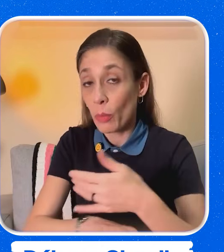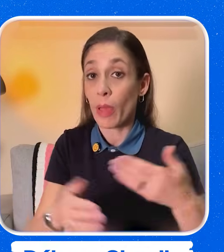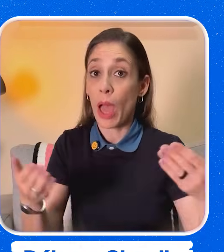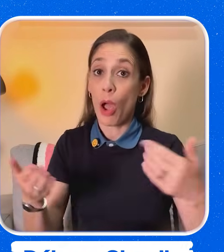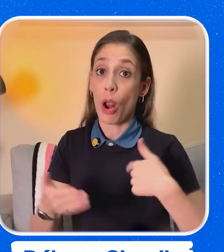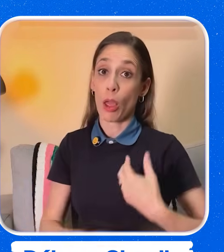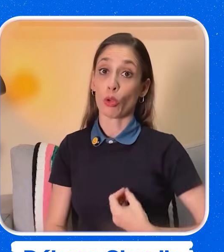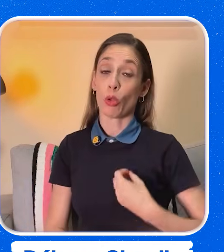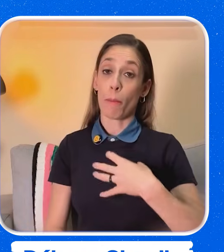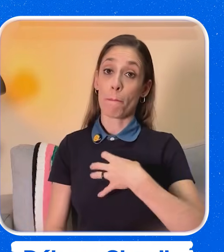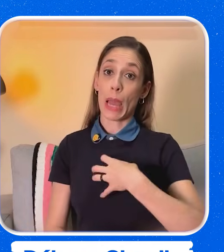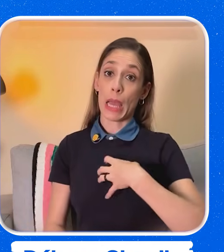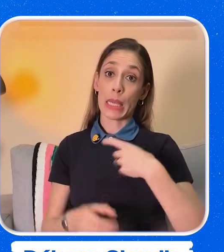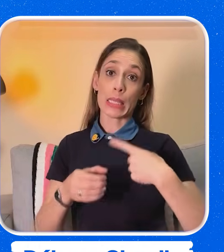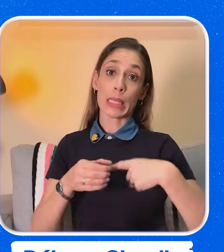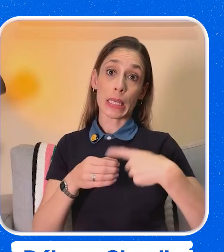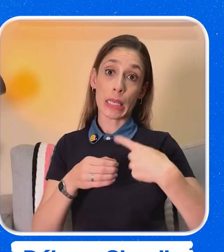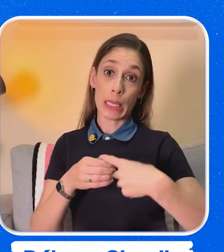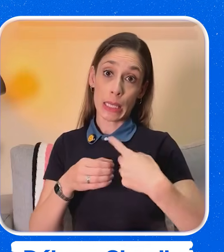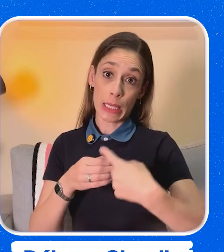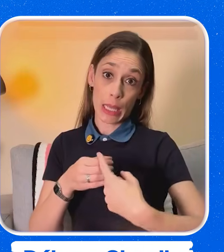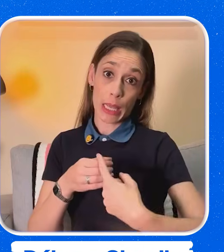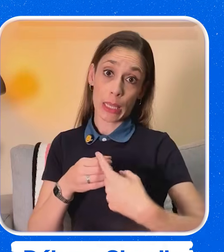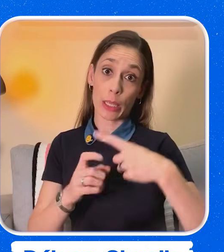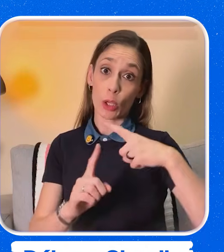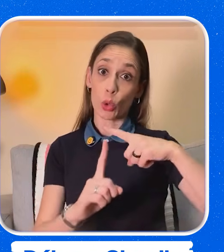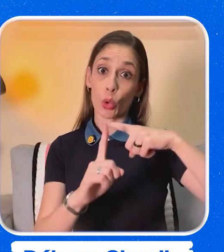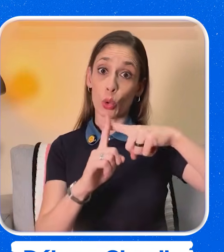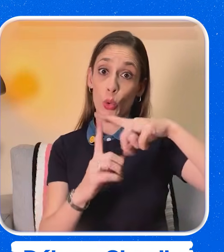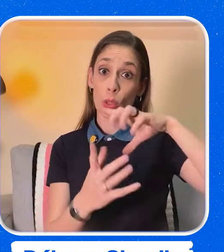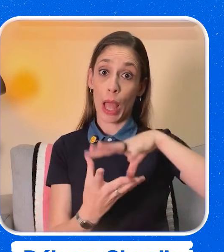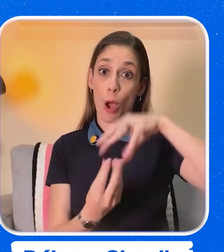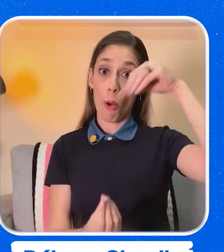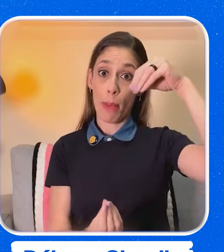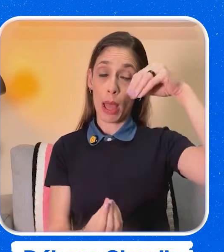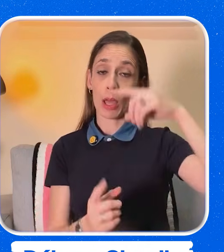uma cidade chamada Cruz das Almas, na Oeste,